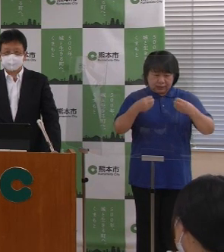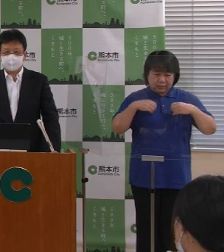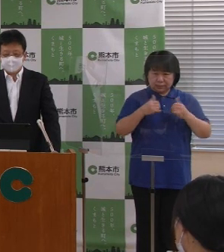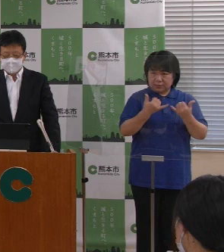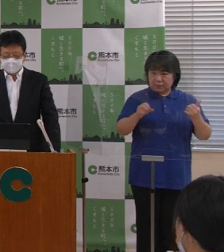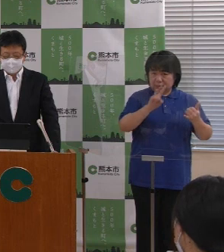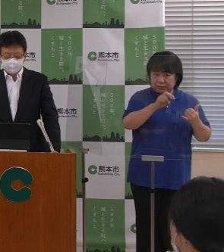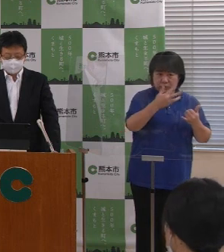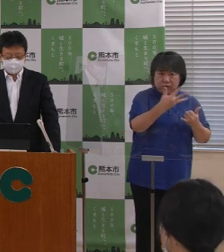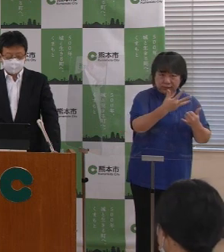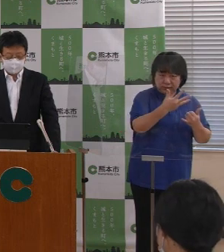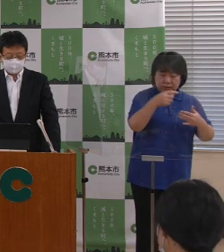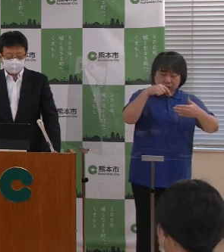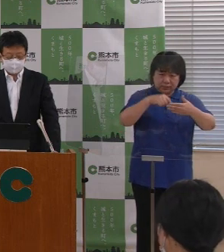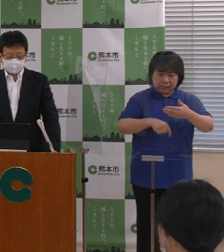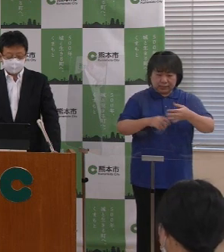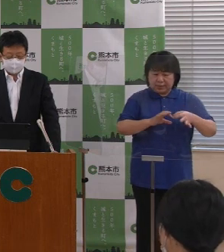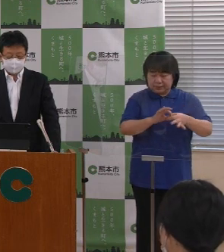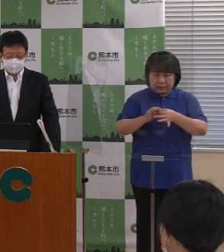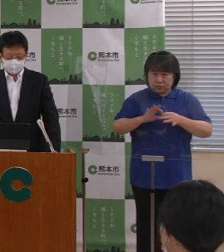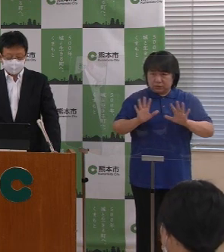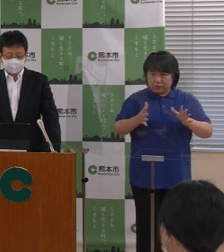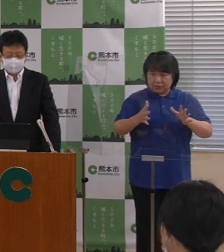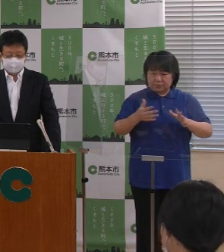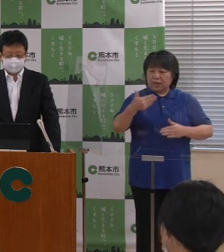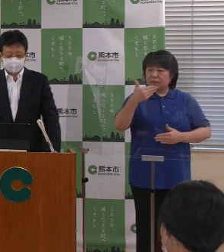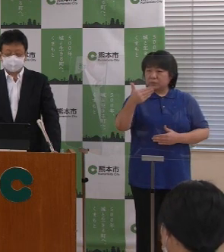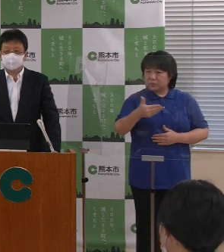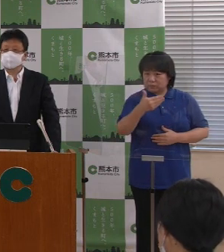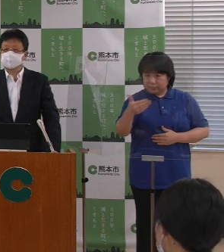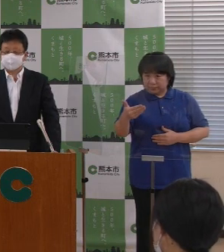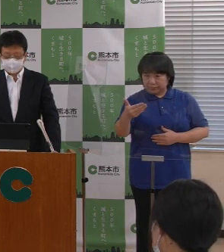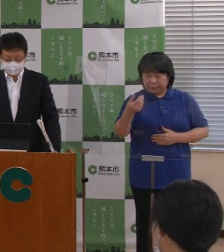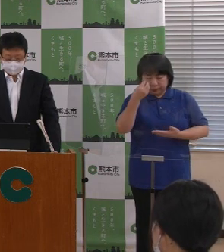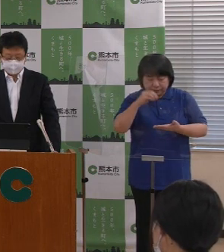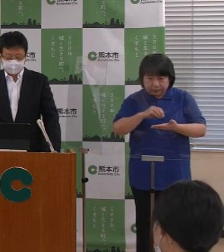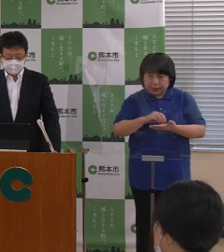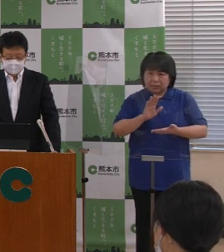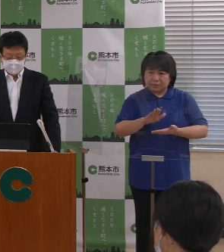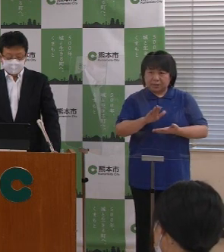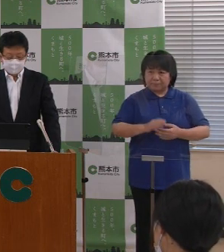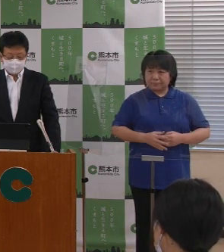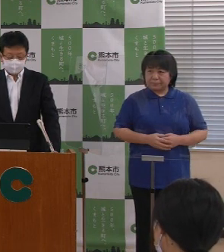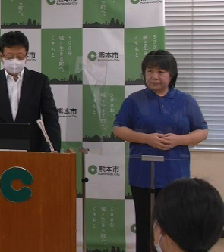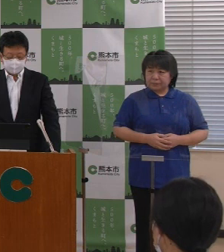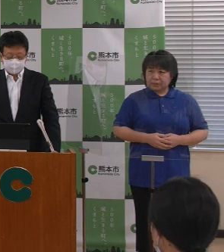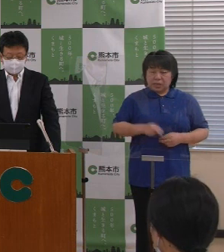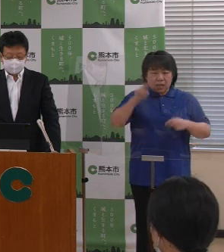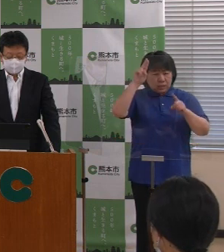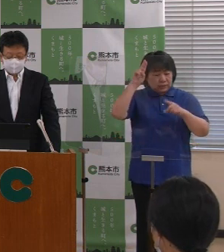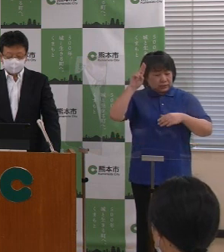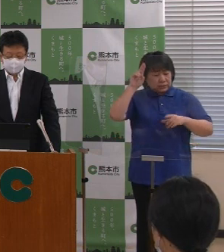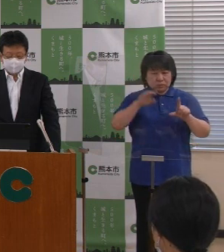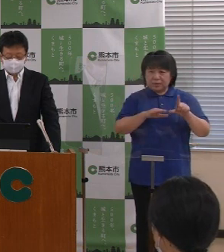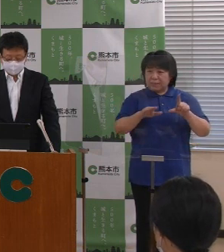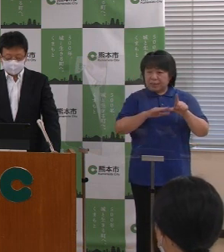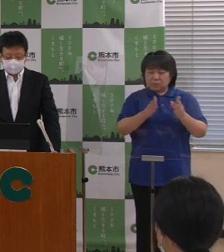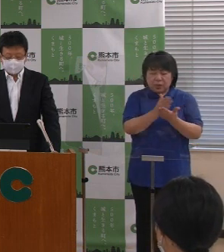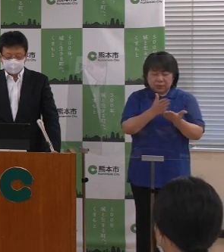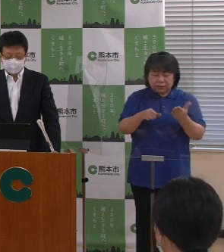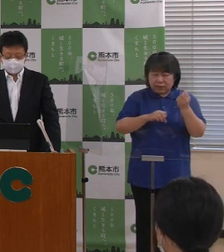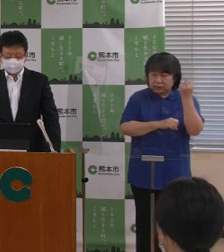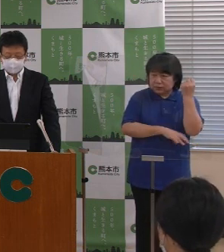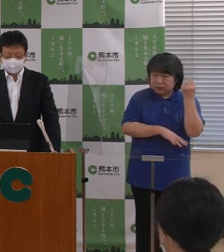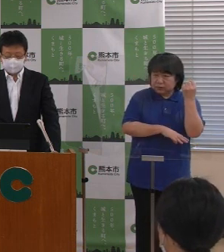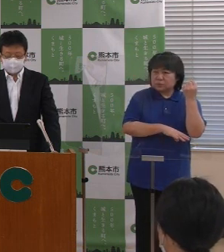28例、うちリンクなし感染者が9例確認をされました。リスクレベル判断基準に基づ